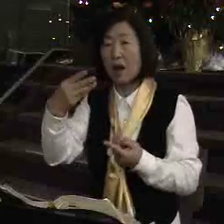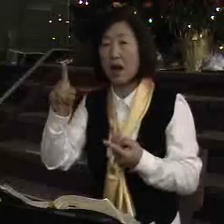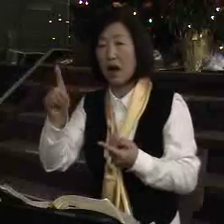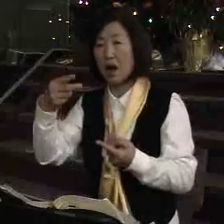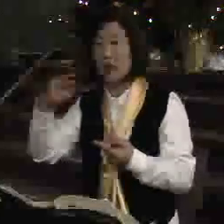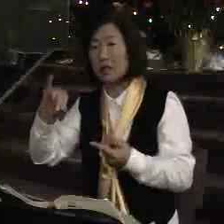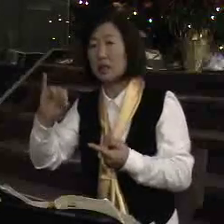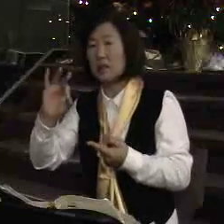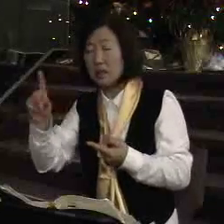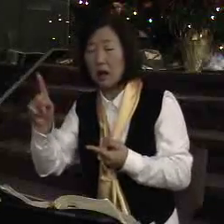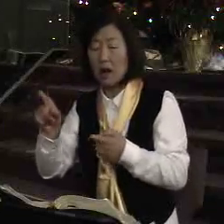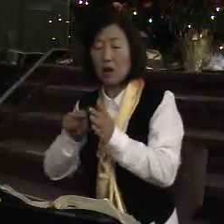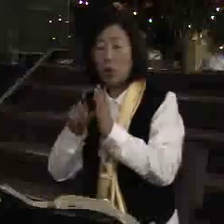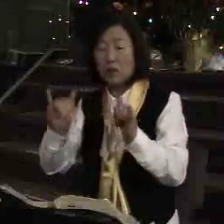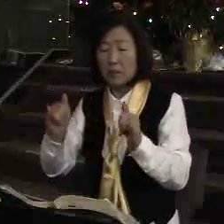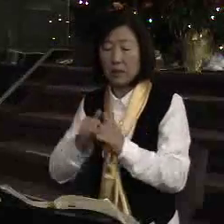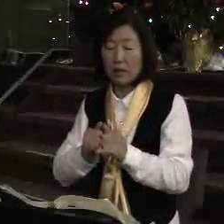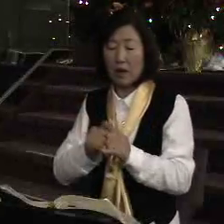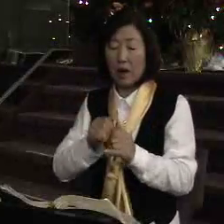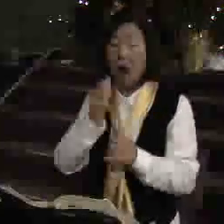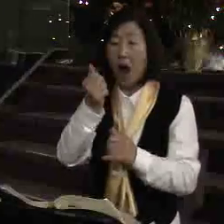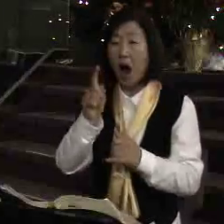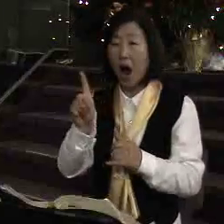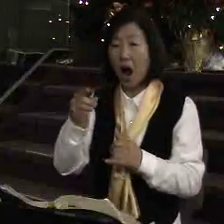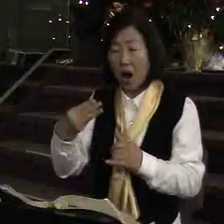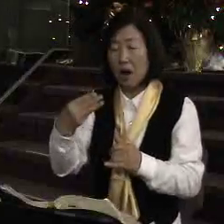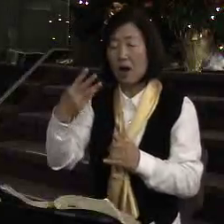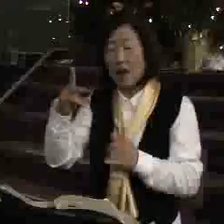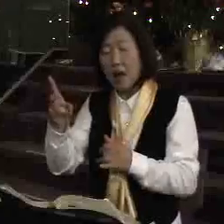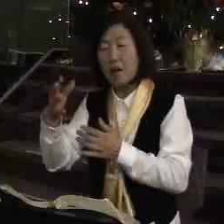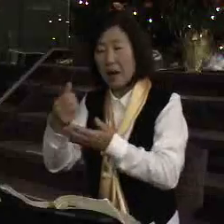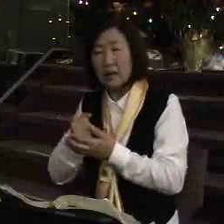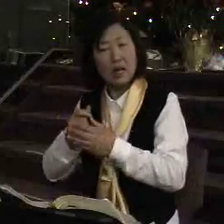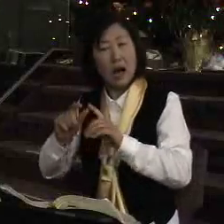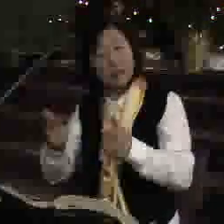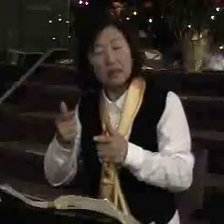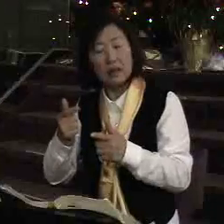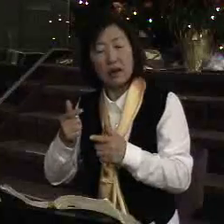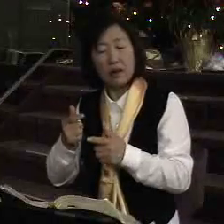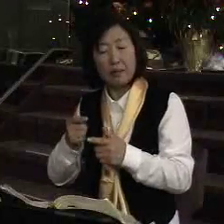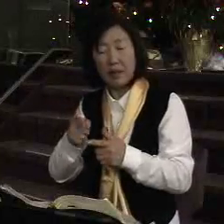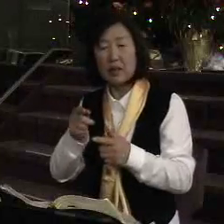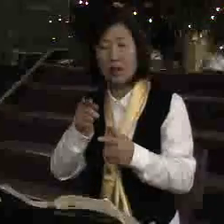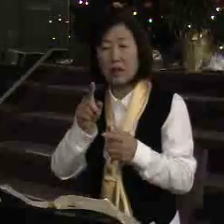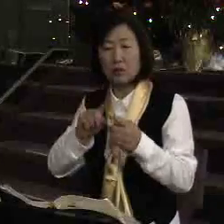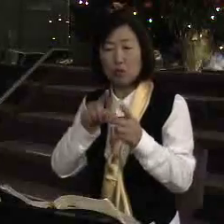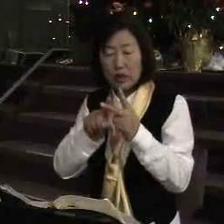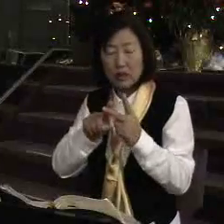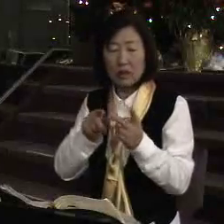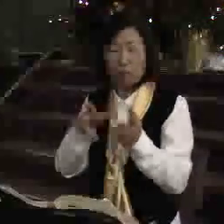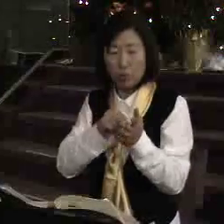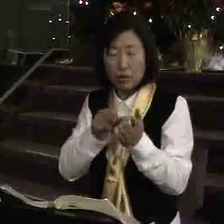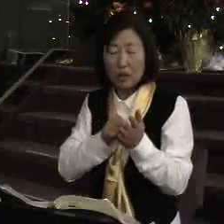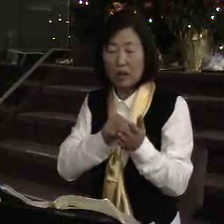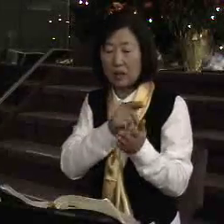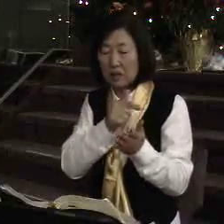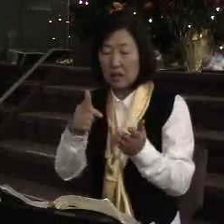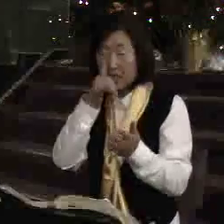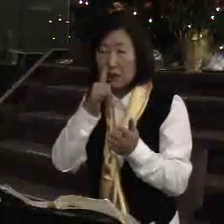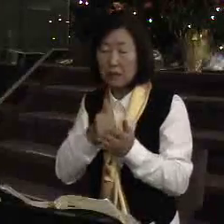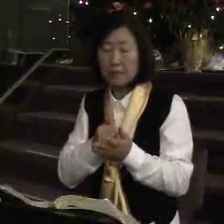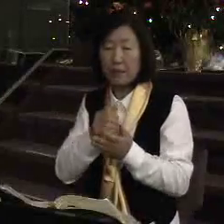할례를 받느냐 안 받느냐, 꼭 받아야 된다, 이것이 큰 이슈가 되어서 그들에게 올무가 되었던 것입니다.